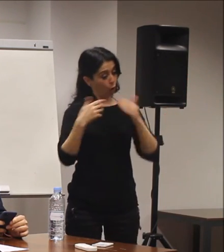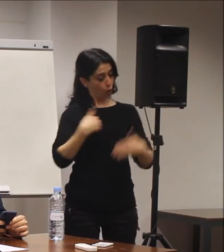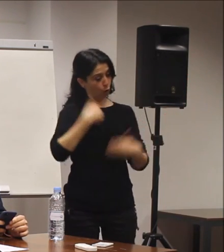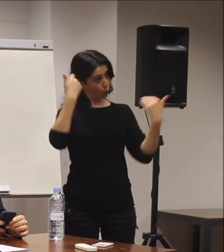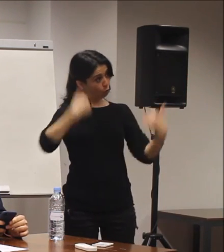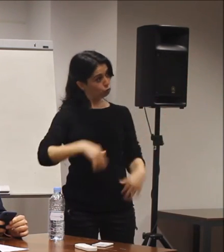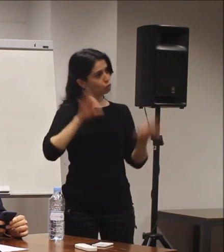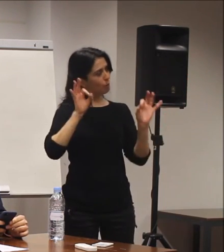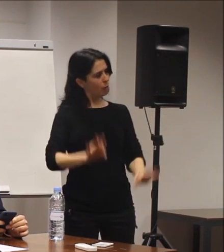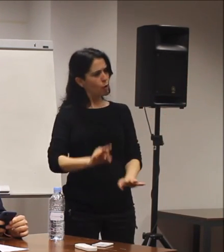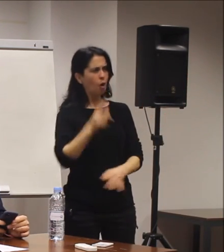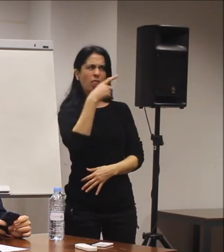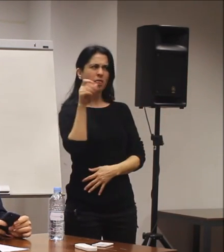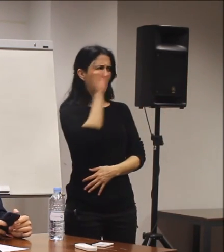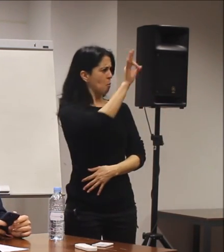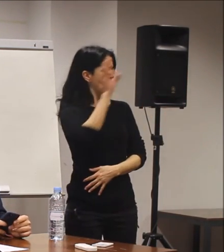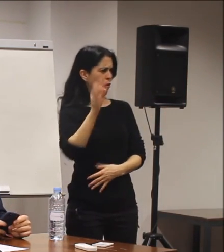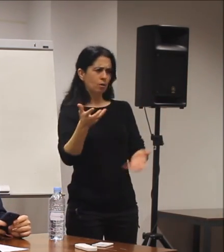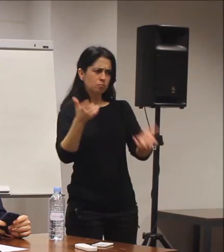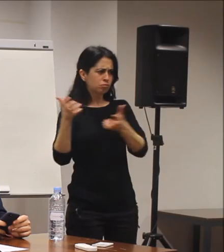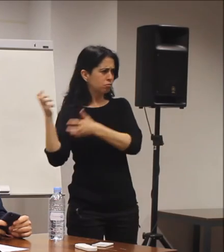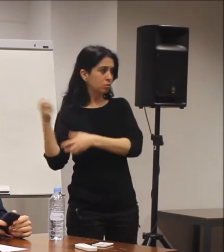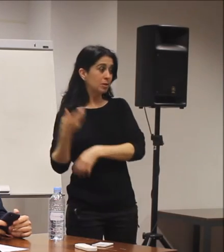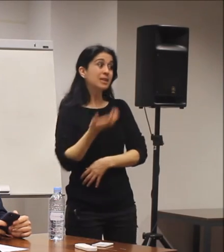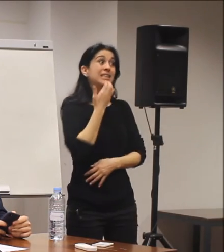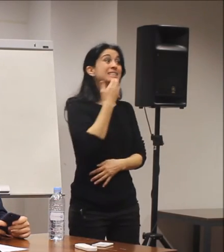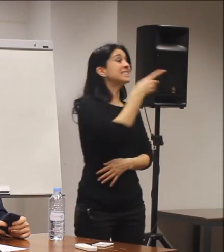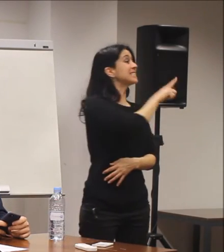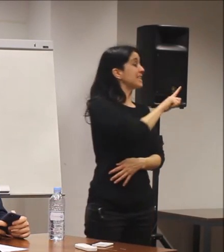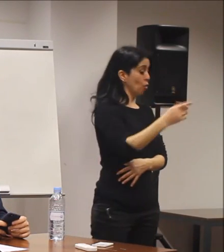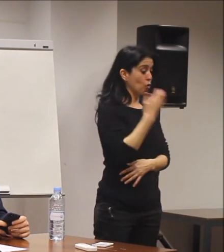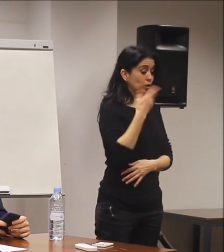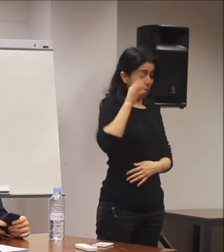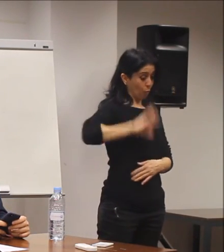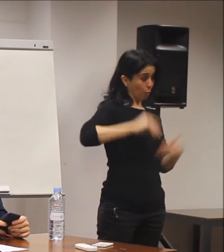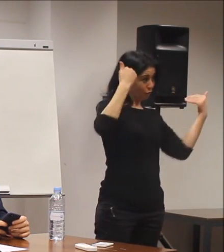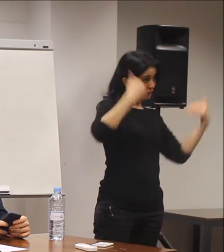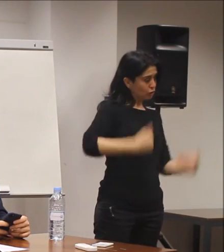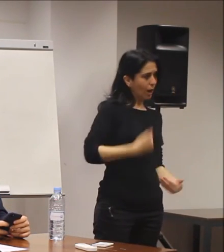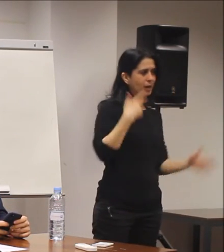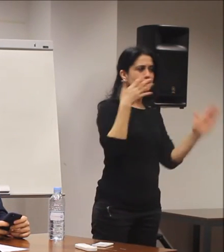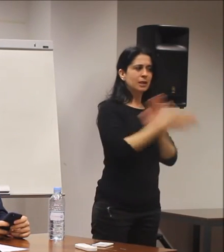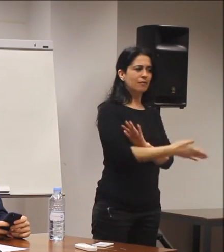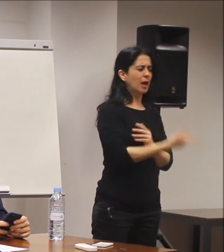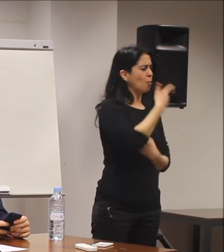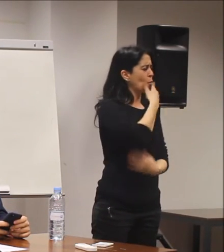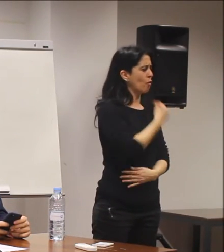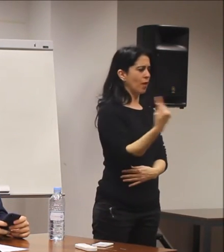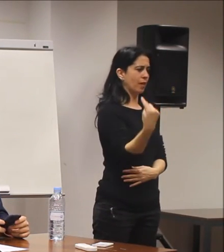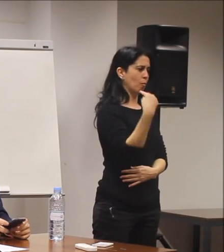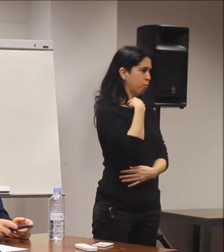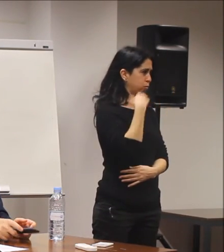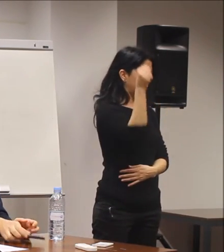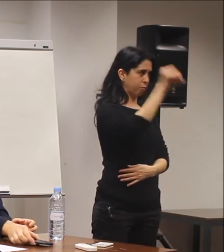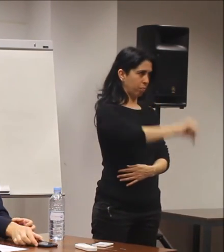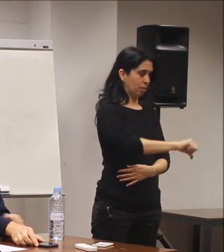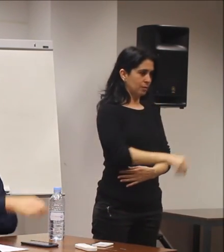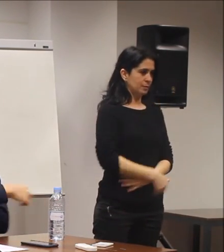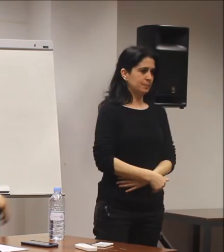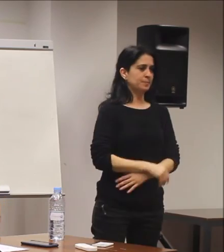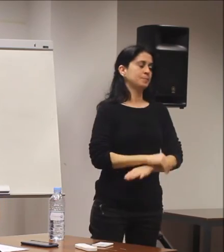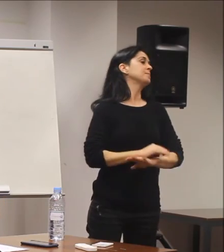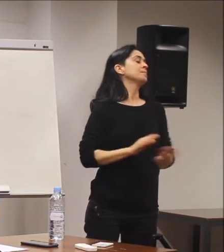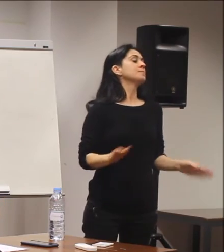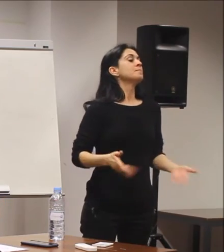a por el banco. Esto es así. Pues nada, yo dicho esto,